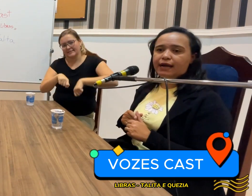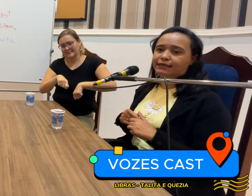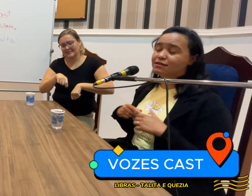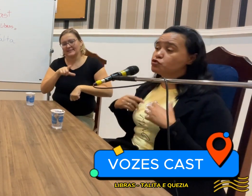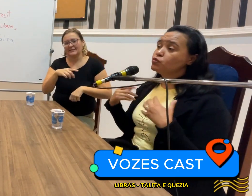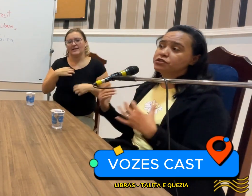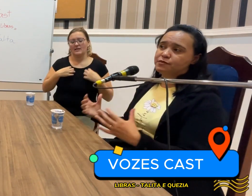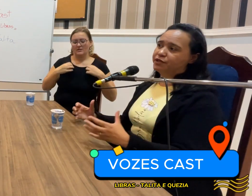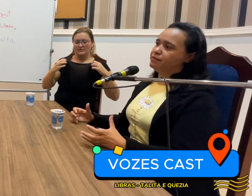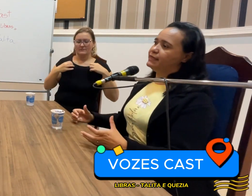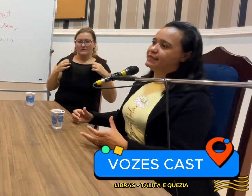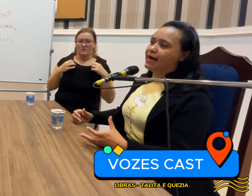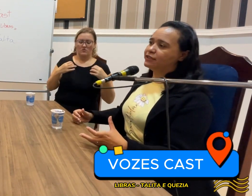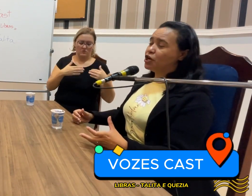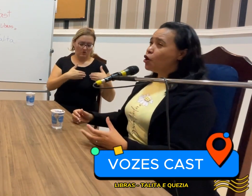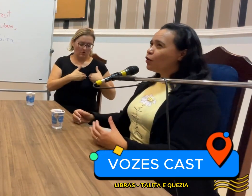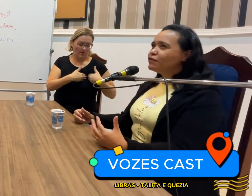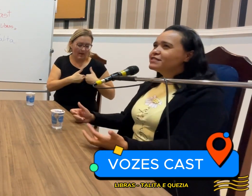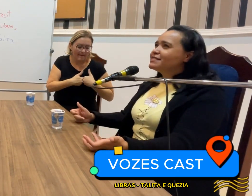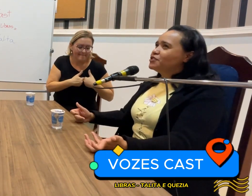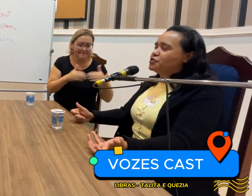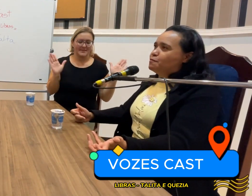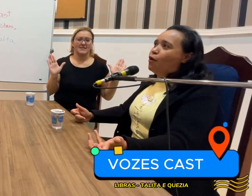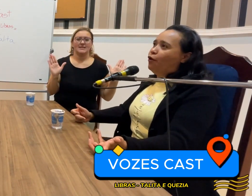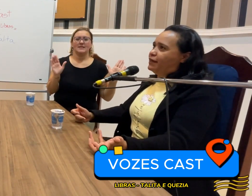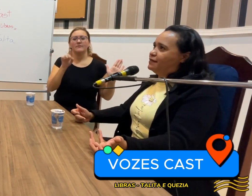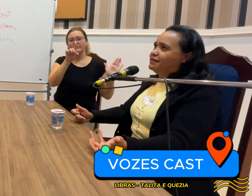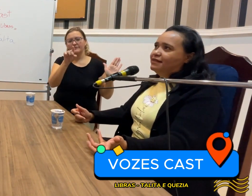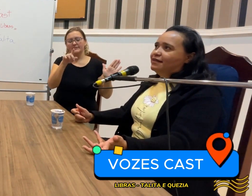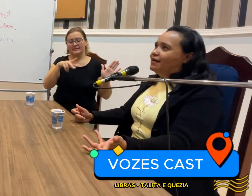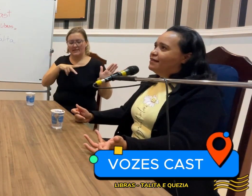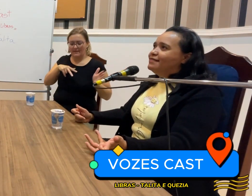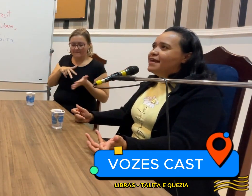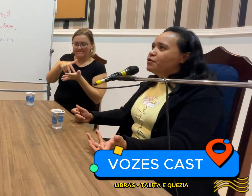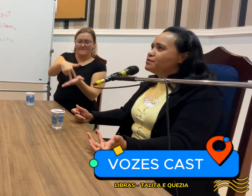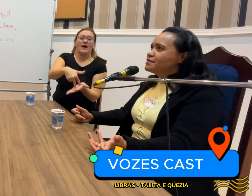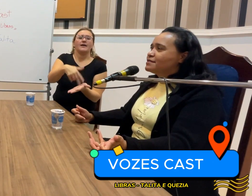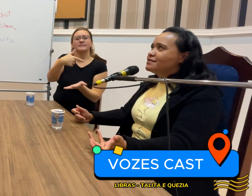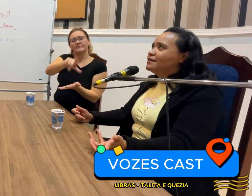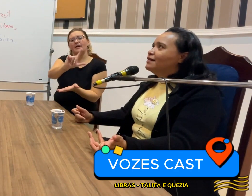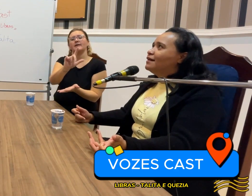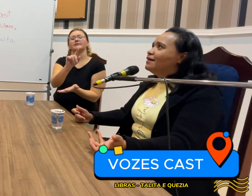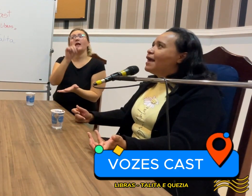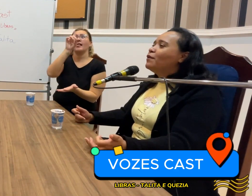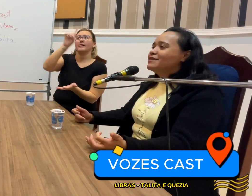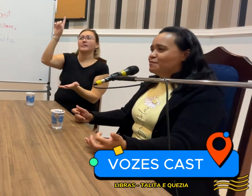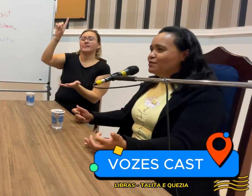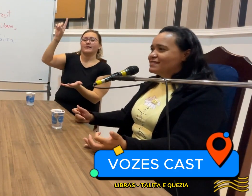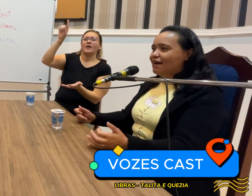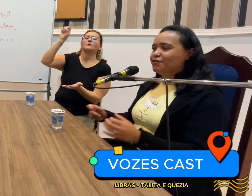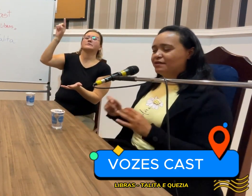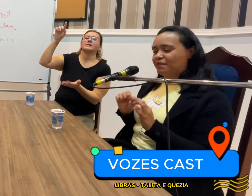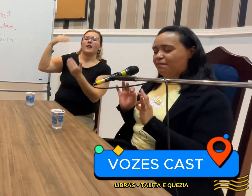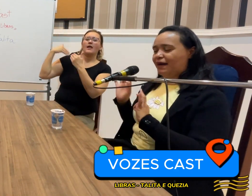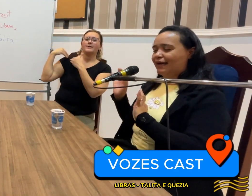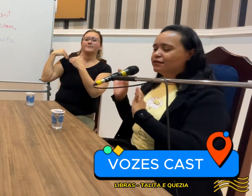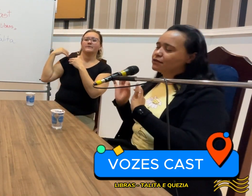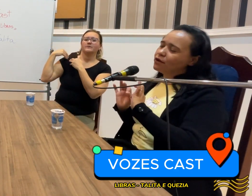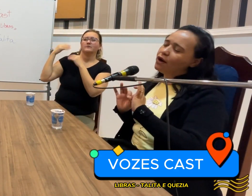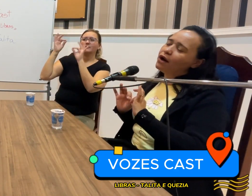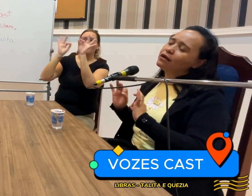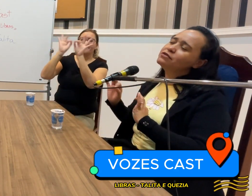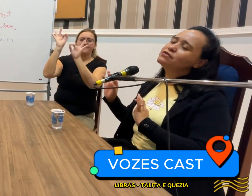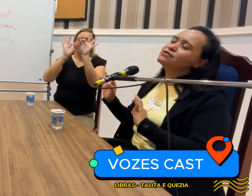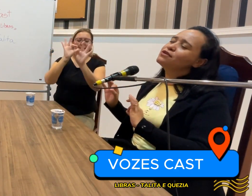primeiro lugar, da sua disponibilidade. Quando você se dispõe, Deus é o responsável em